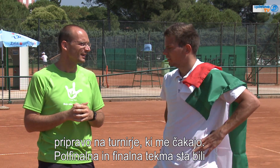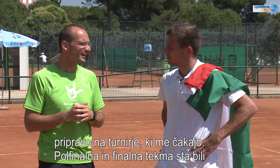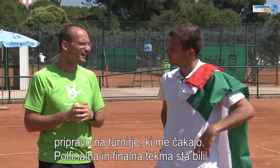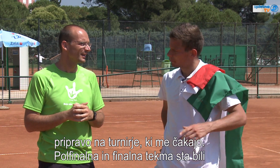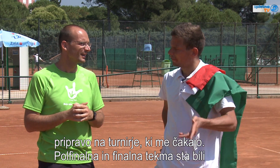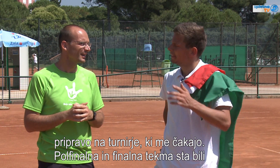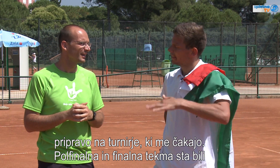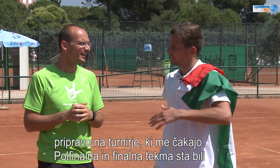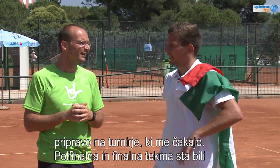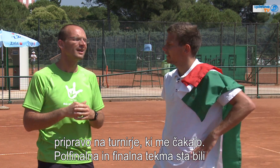Today, semi-final and final